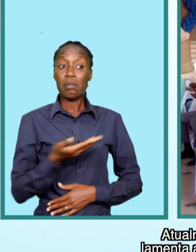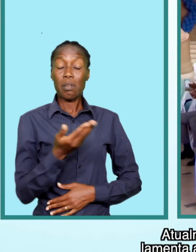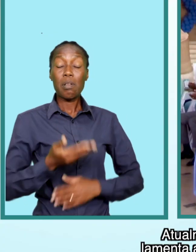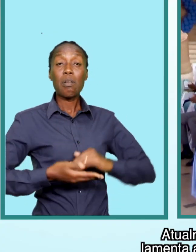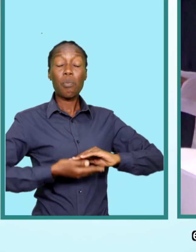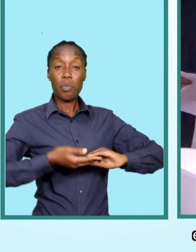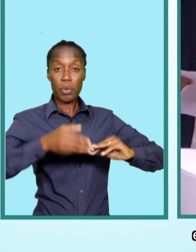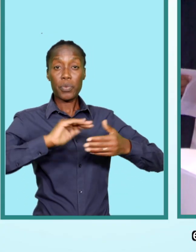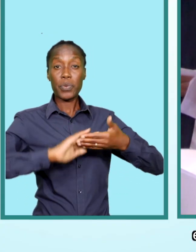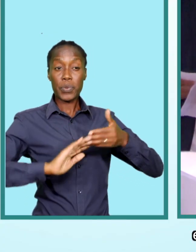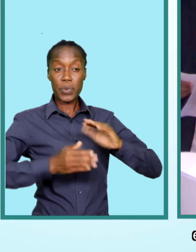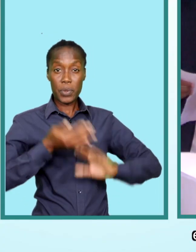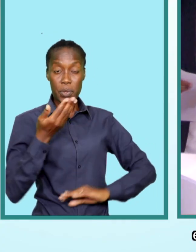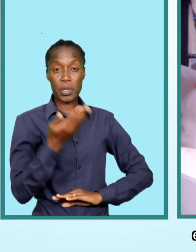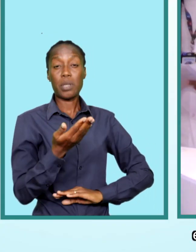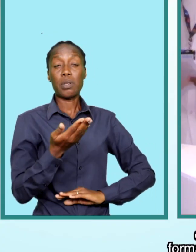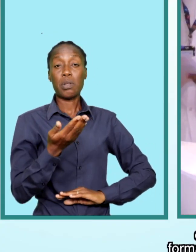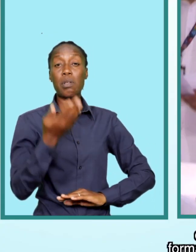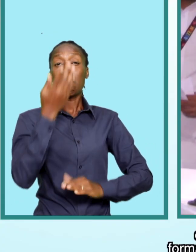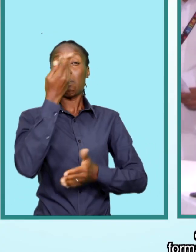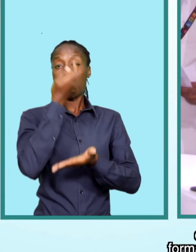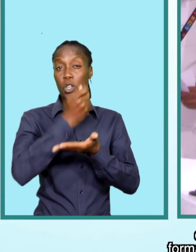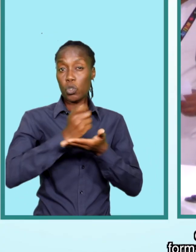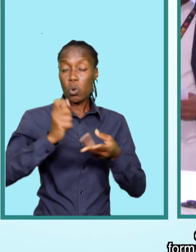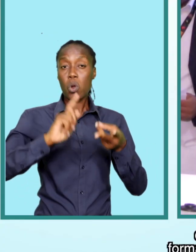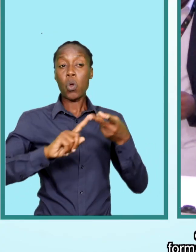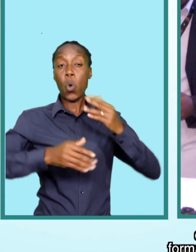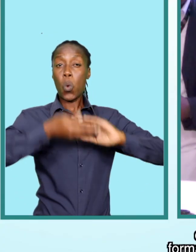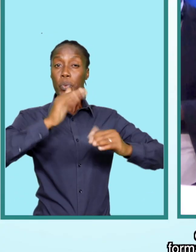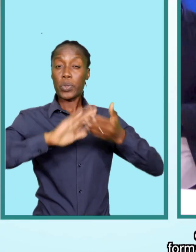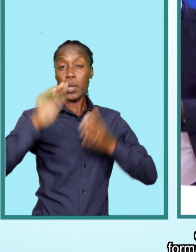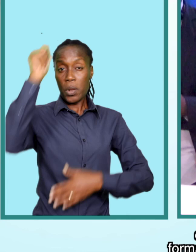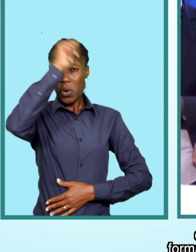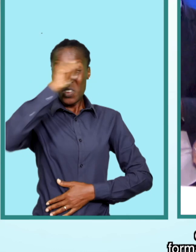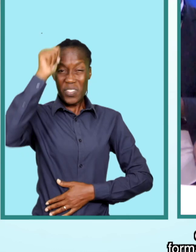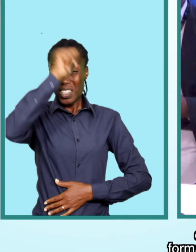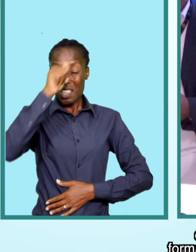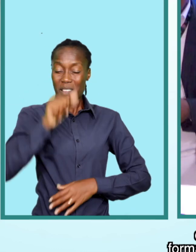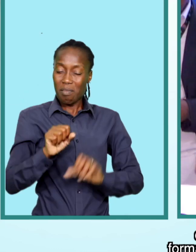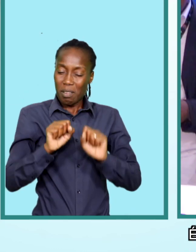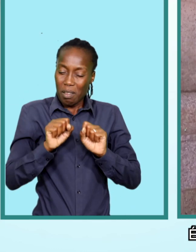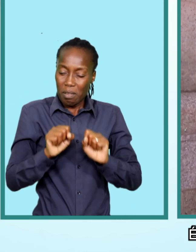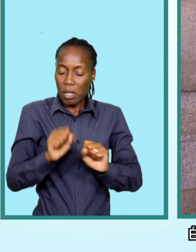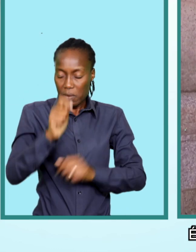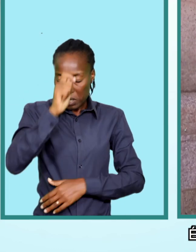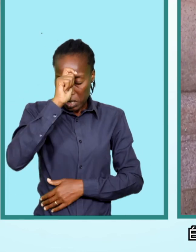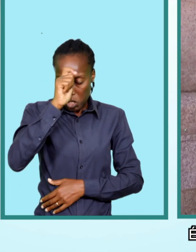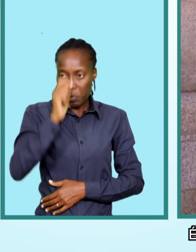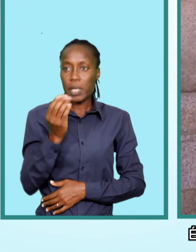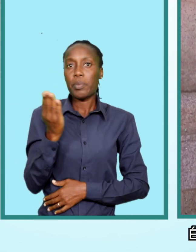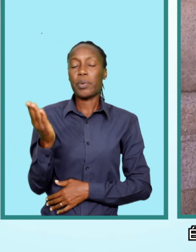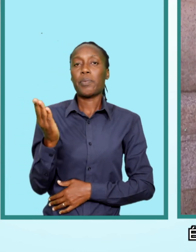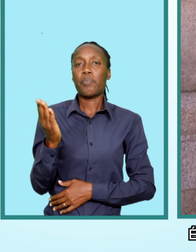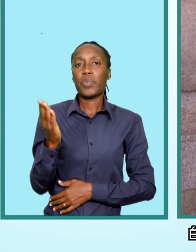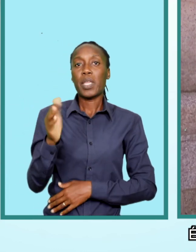alguns professores em relação a pessoas autistas, destacando que estas têm uma forma própria de compreender o mundo. É um assunto que